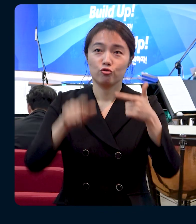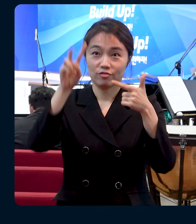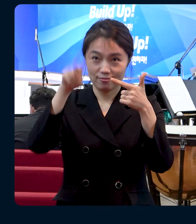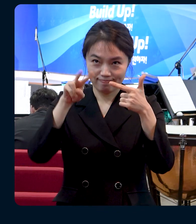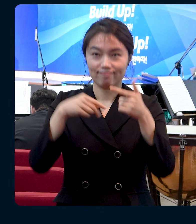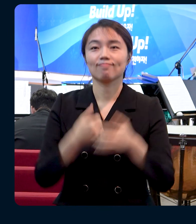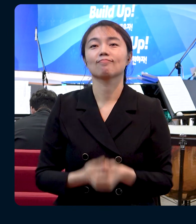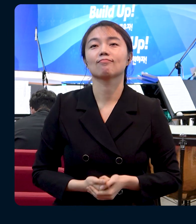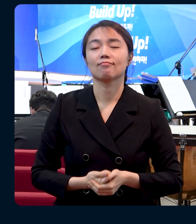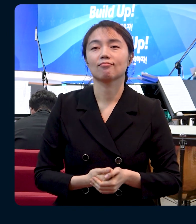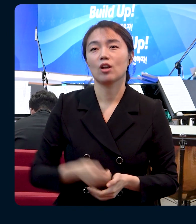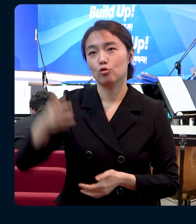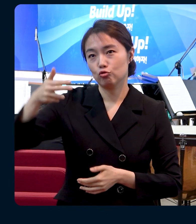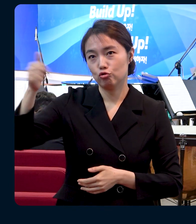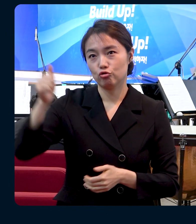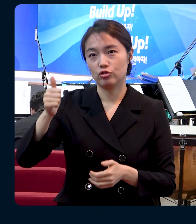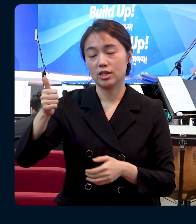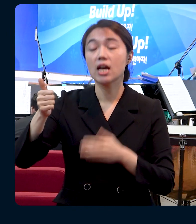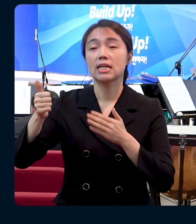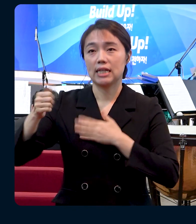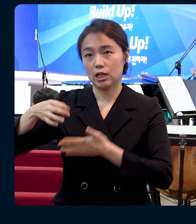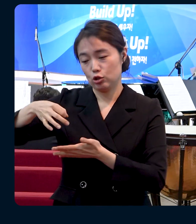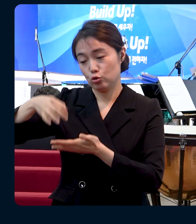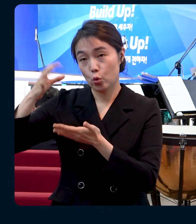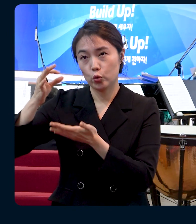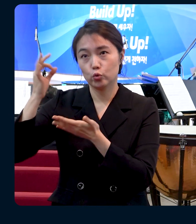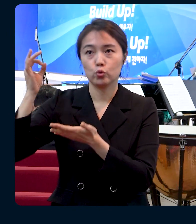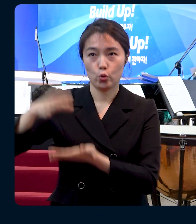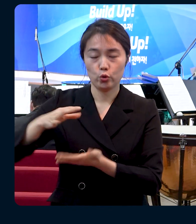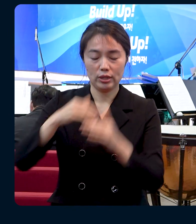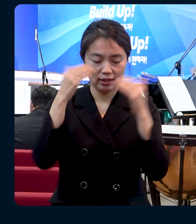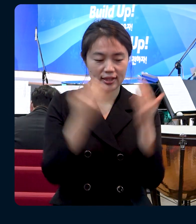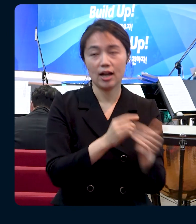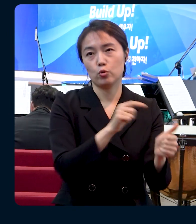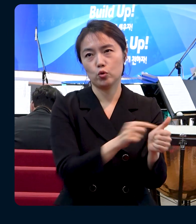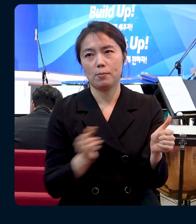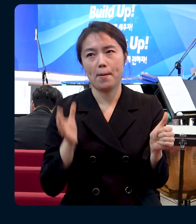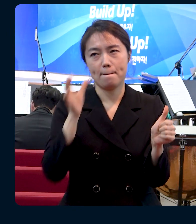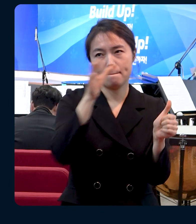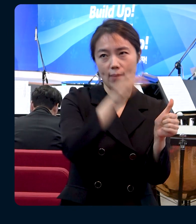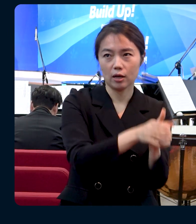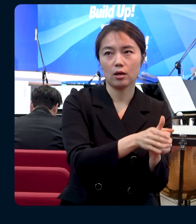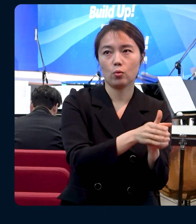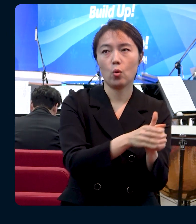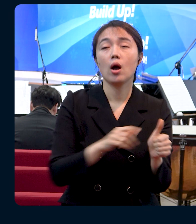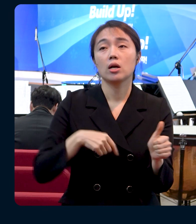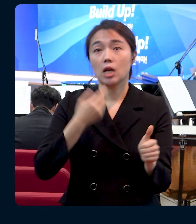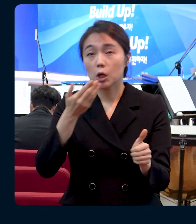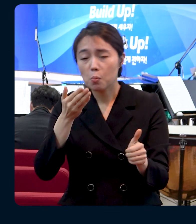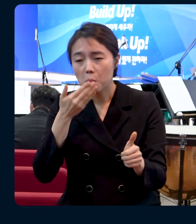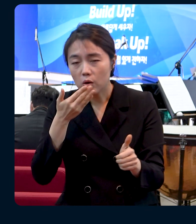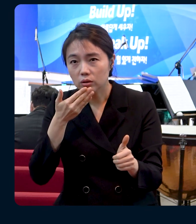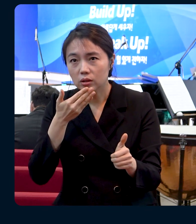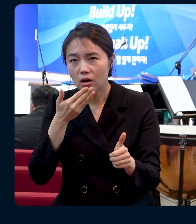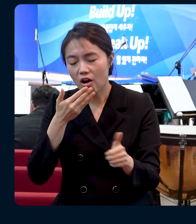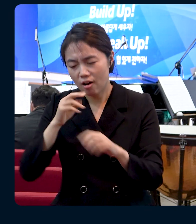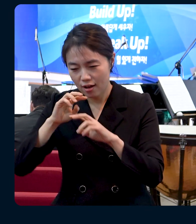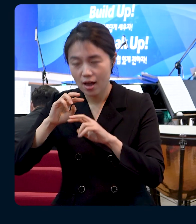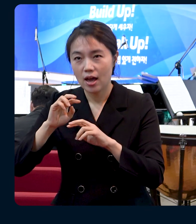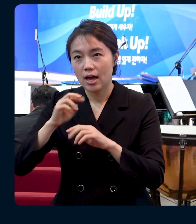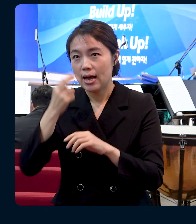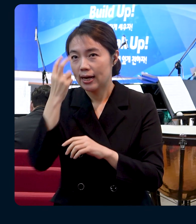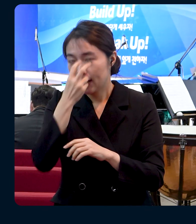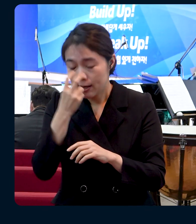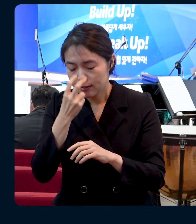함께 읽겠습니다. 6절 같이 읽습니다. 주인이 그의 소유를 다 요셉의 손에 위탁하고 자기가 먹는 음식